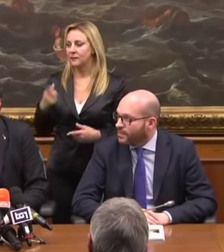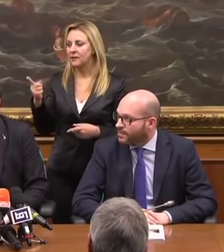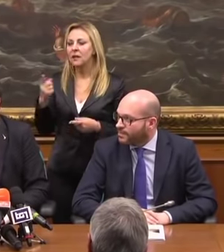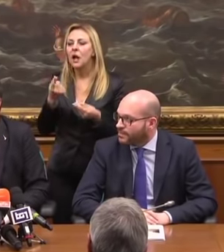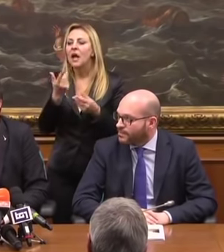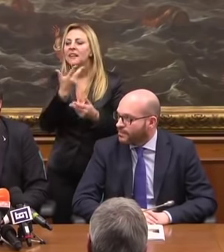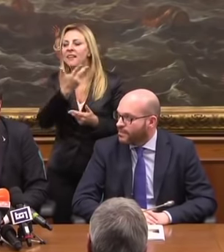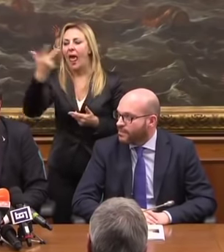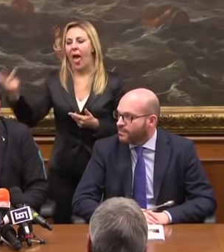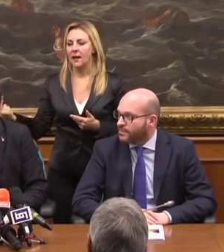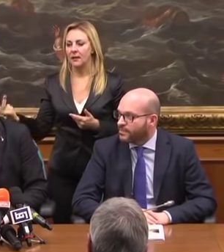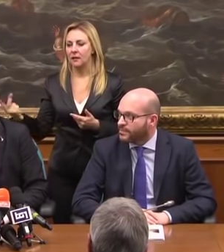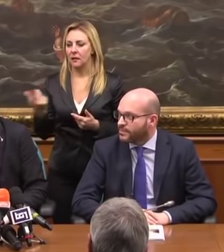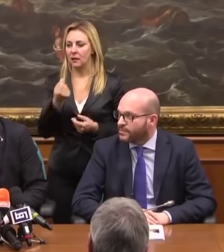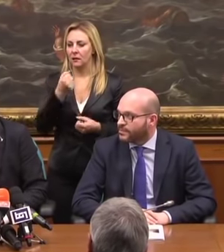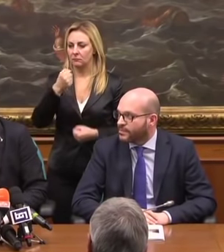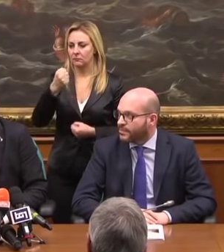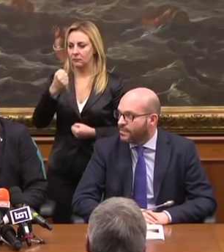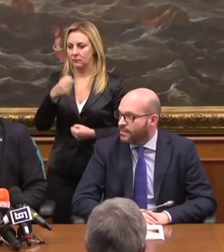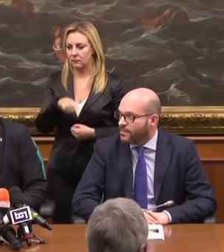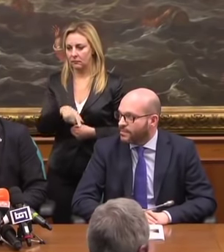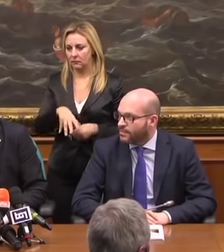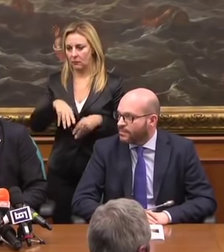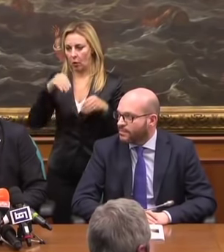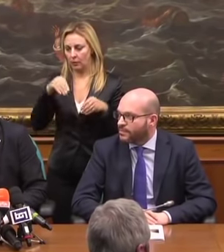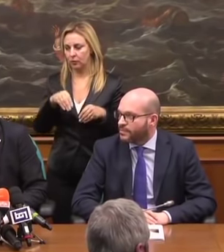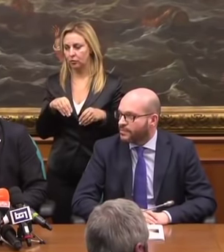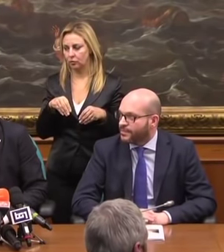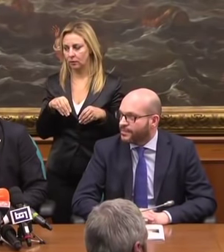Spalmati su 3 anni. Sì. E cominceremo con